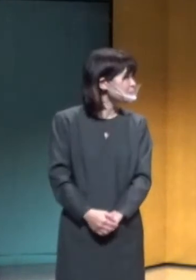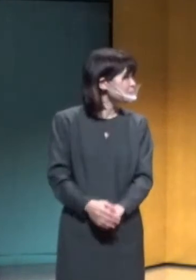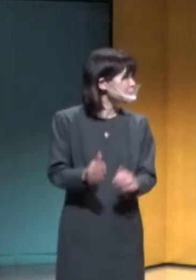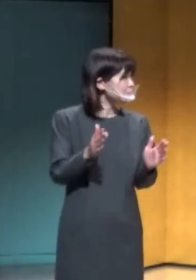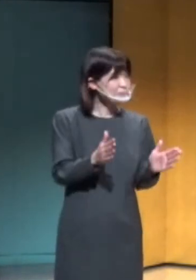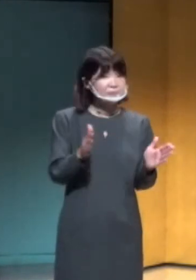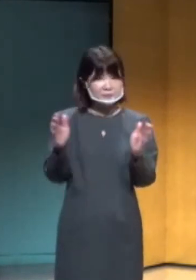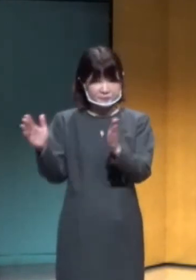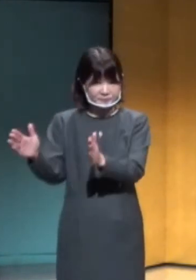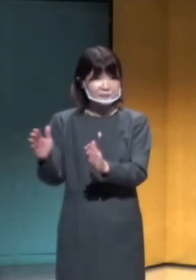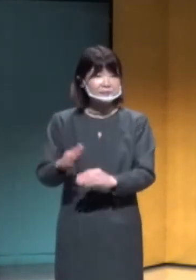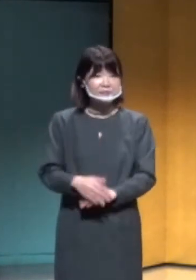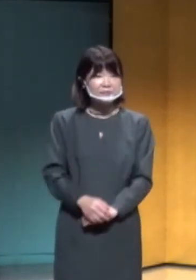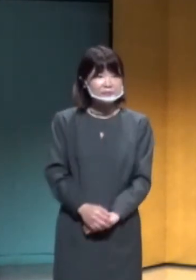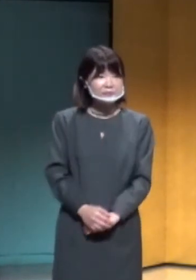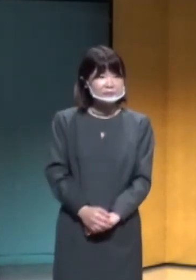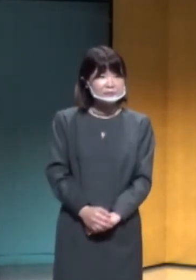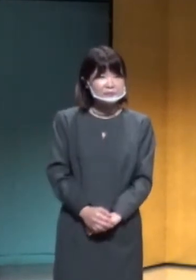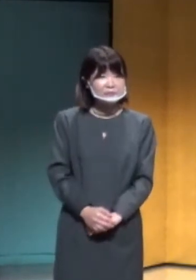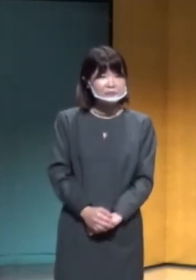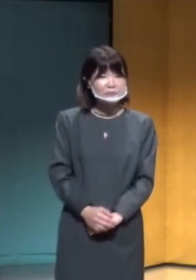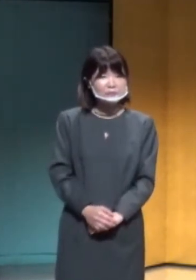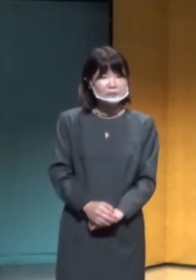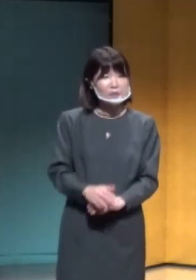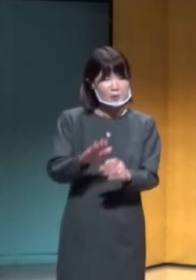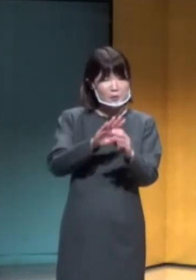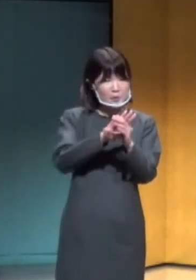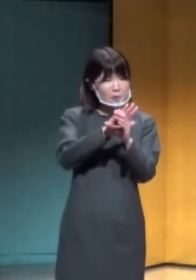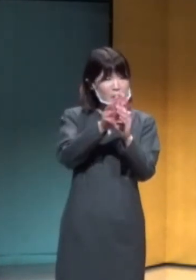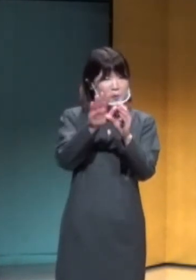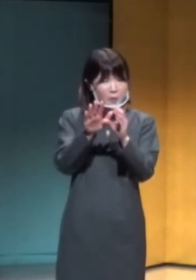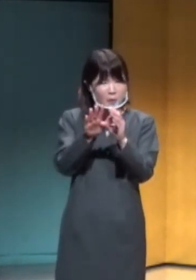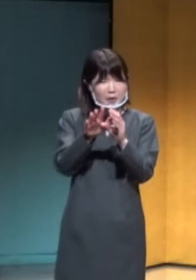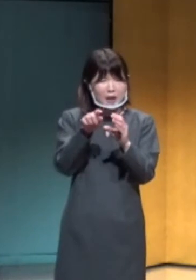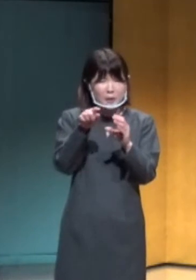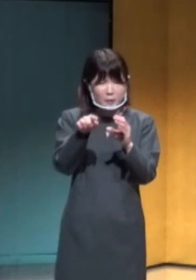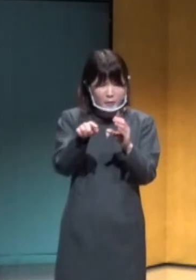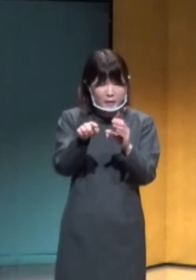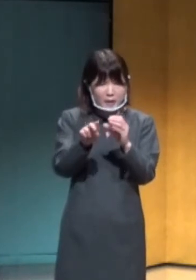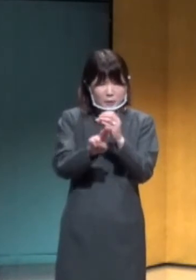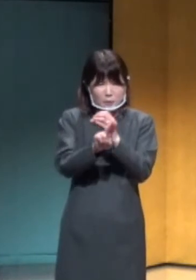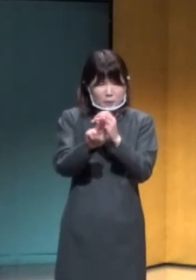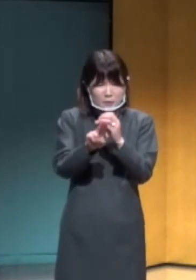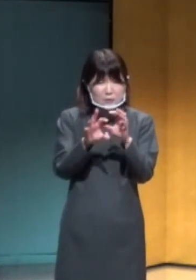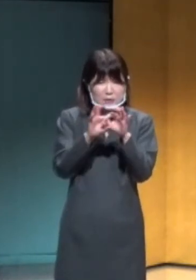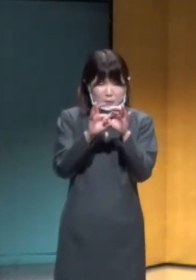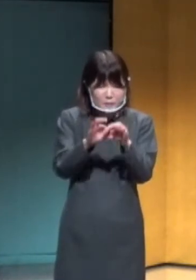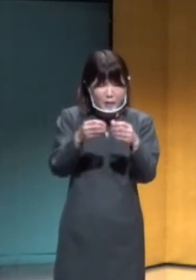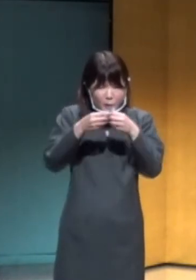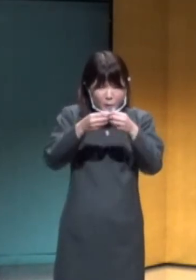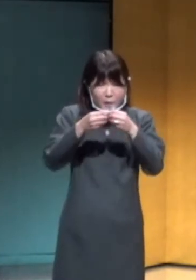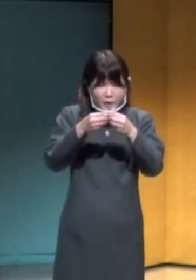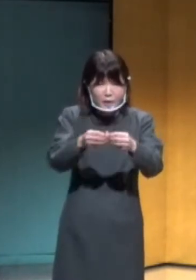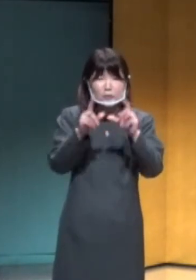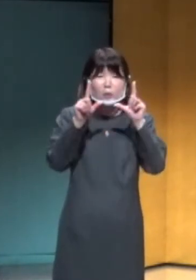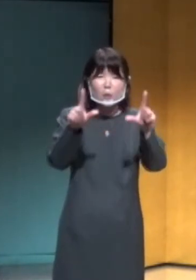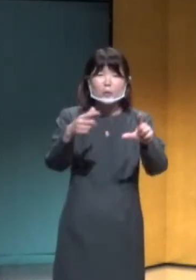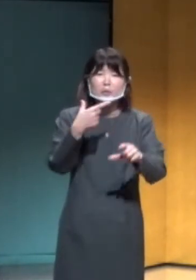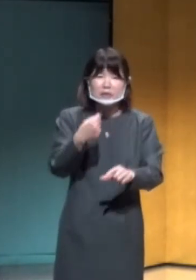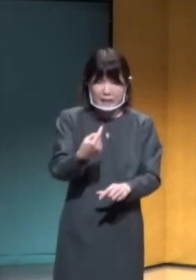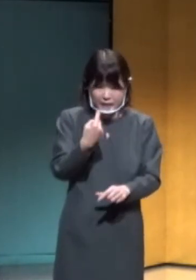さて、もう少しコロナにつきまして詳しくご報告を申し上げたいと思